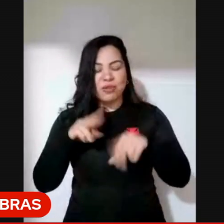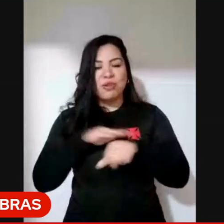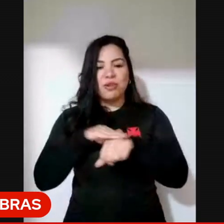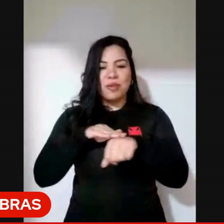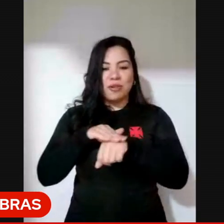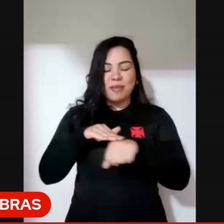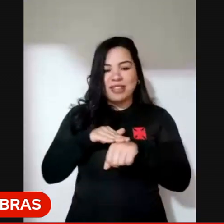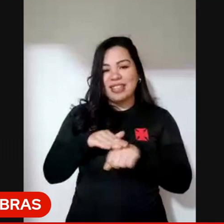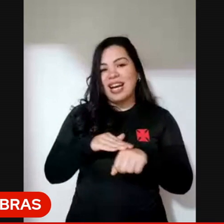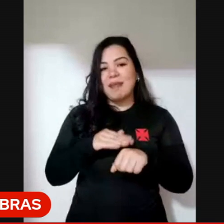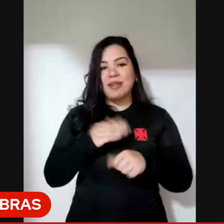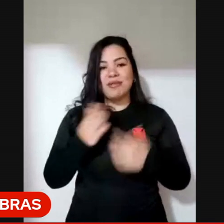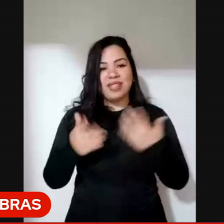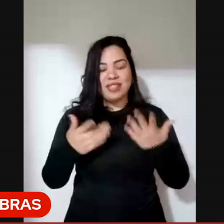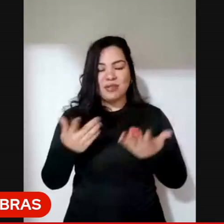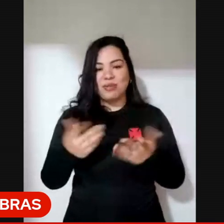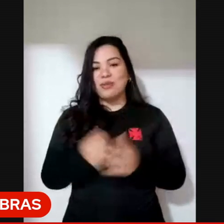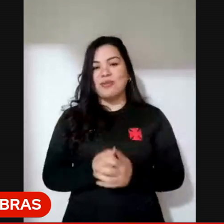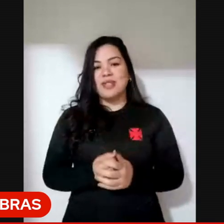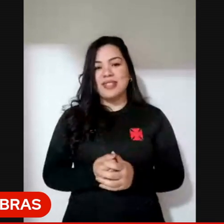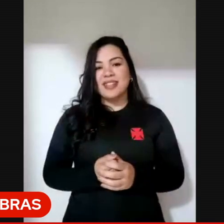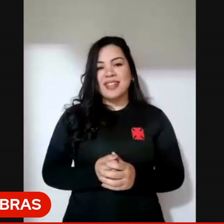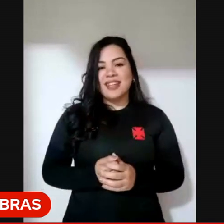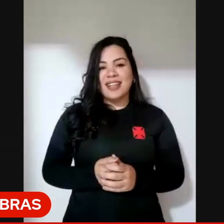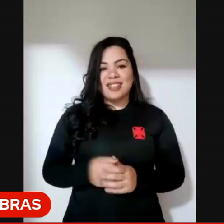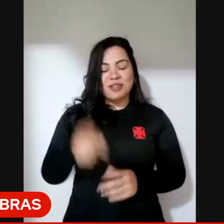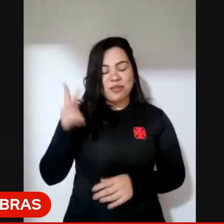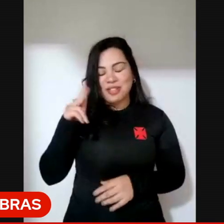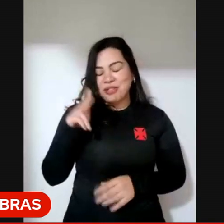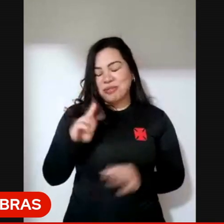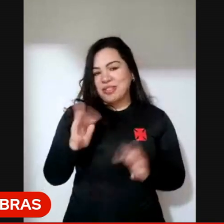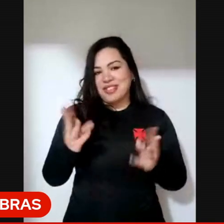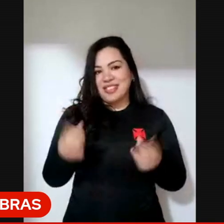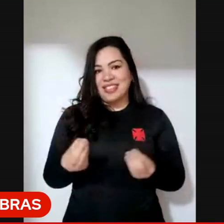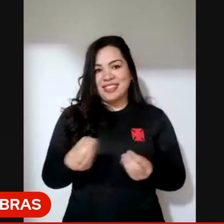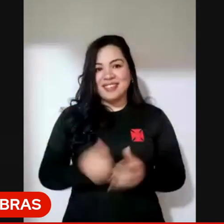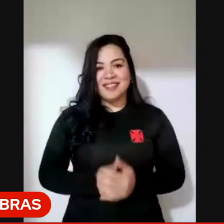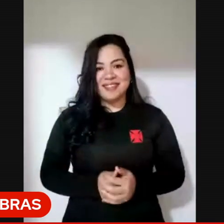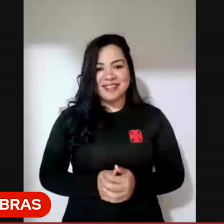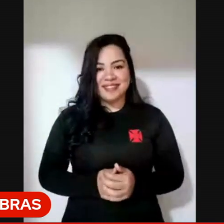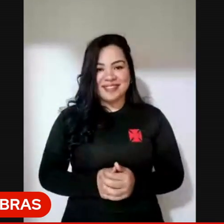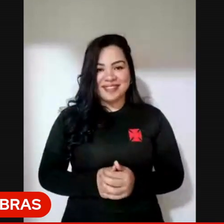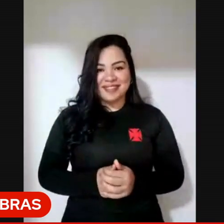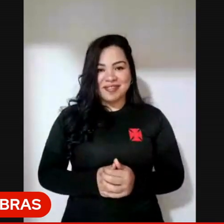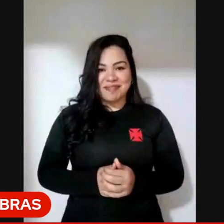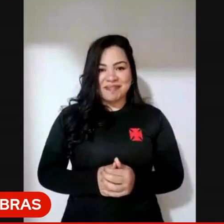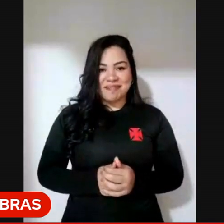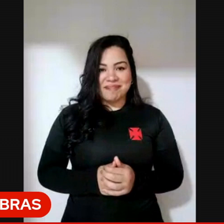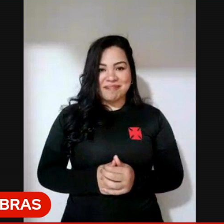para ver o jogo, para comentar, para conversar sobre essas coisas todas, assim.